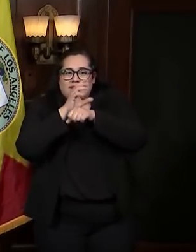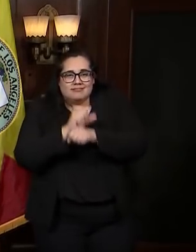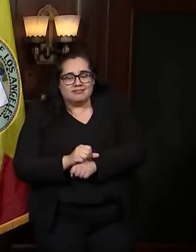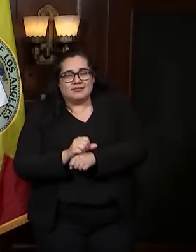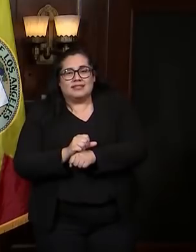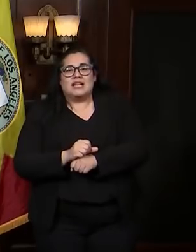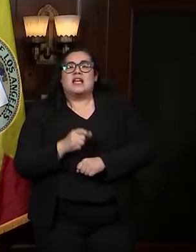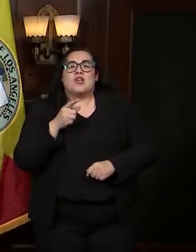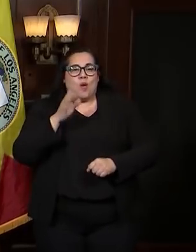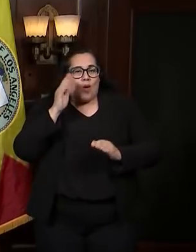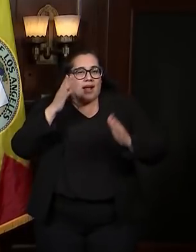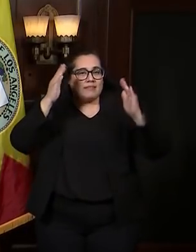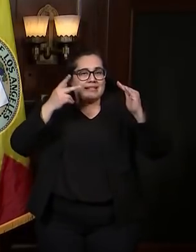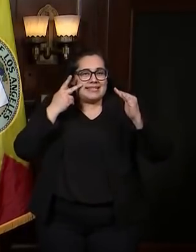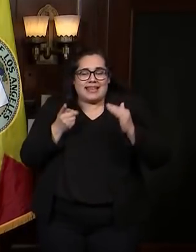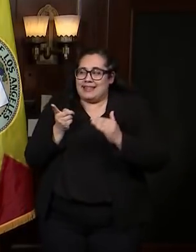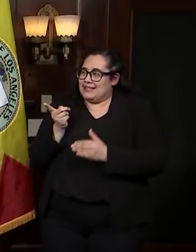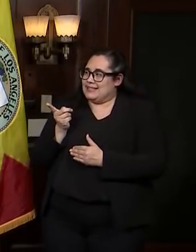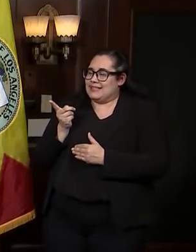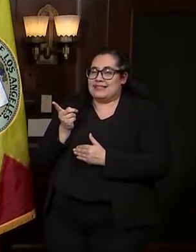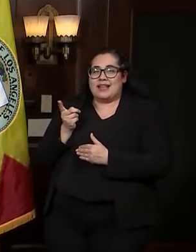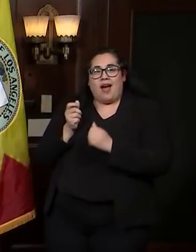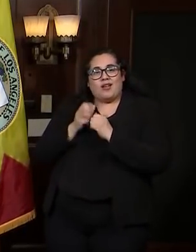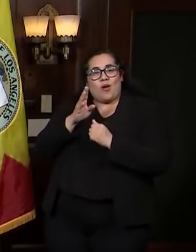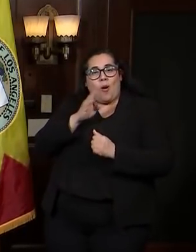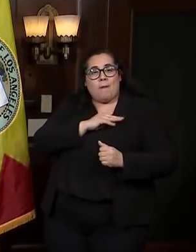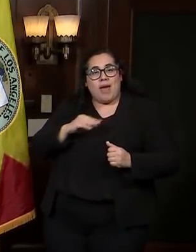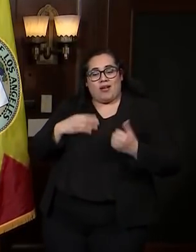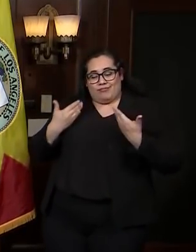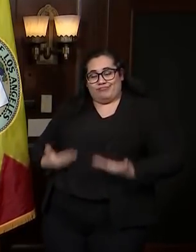¿Expectan a ver en su alcalde?